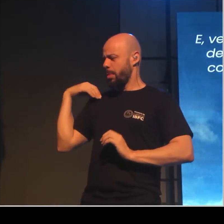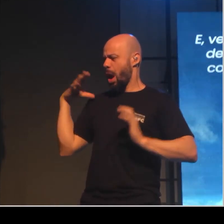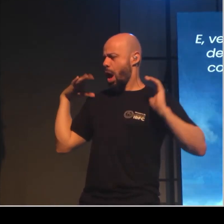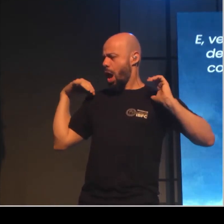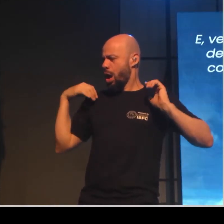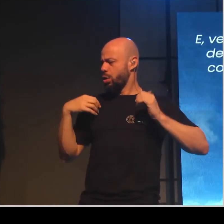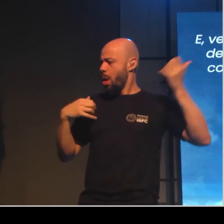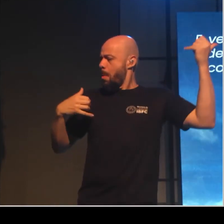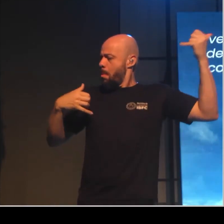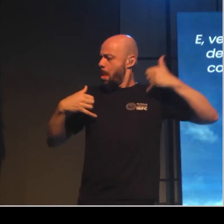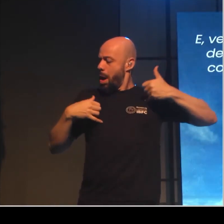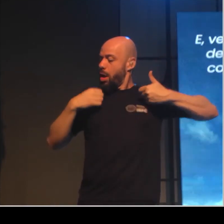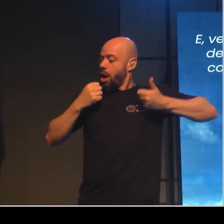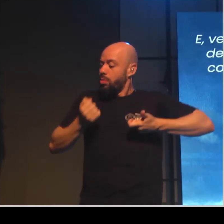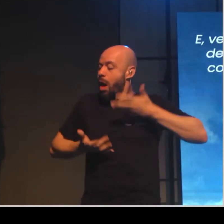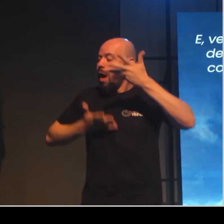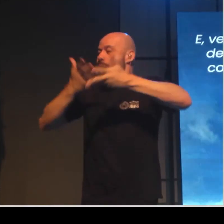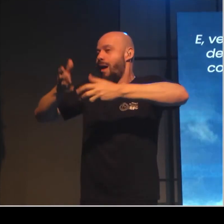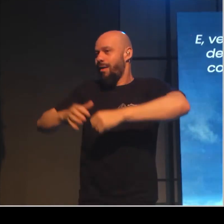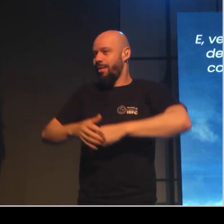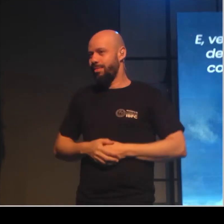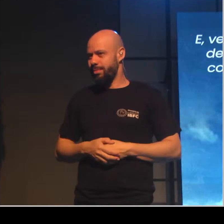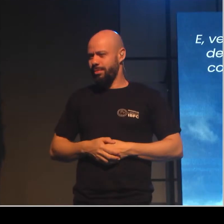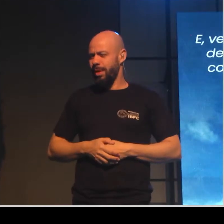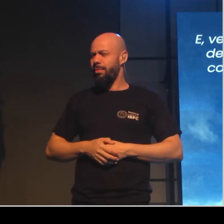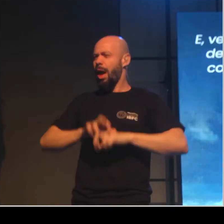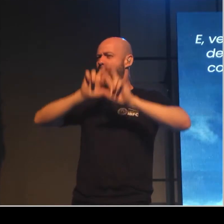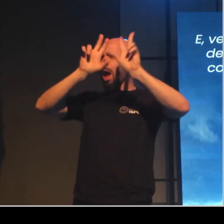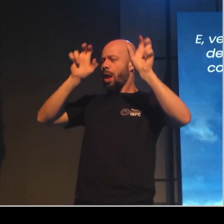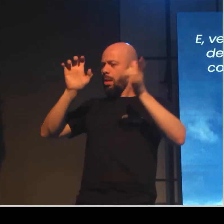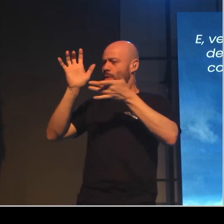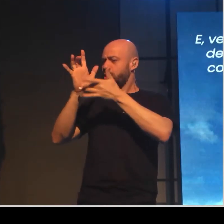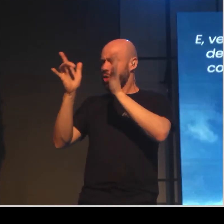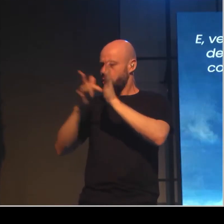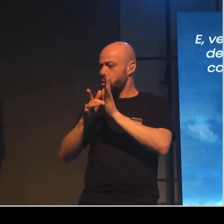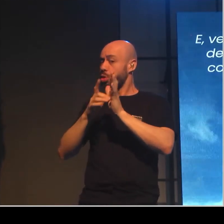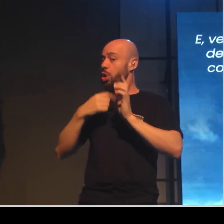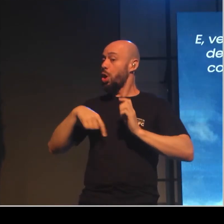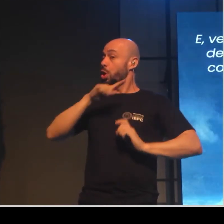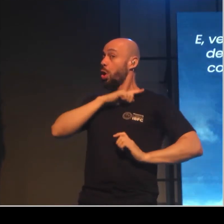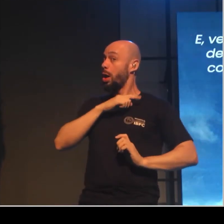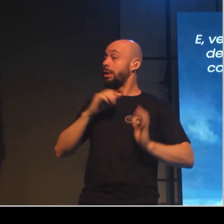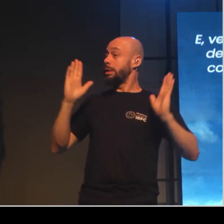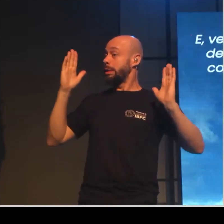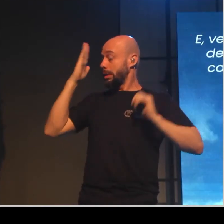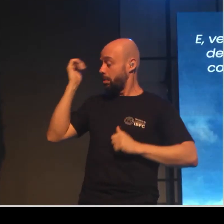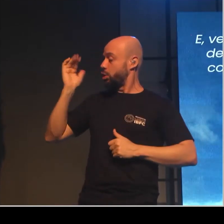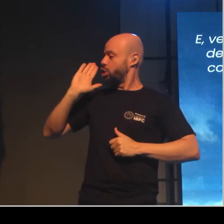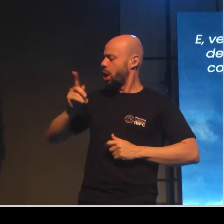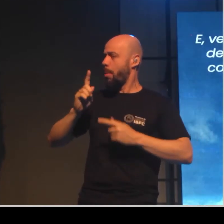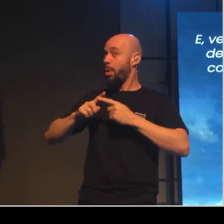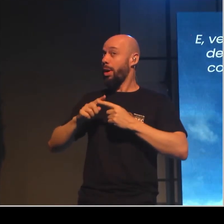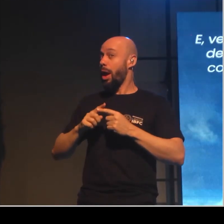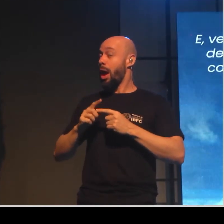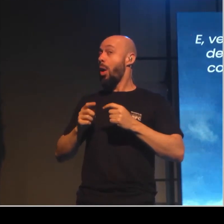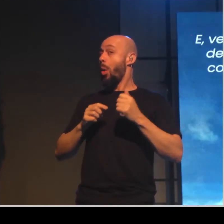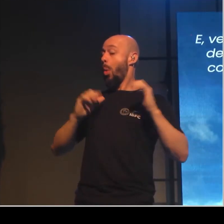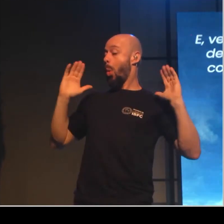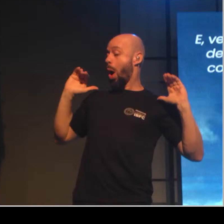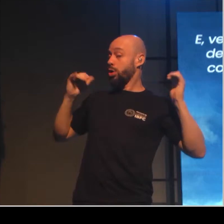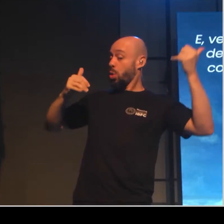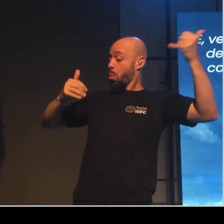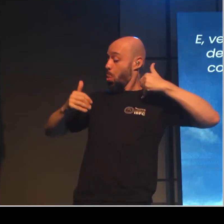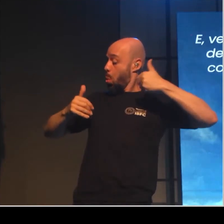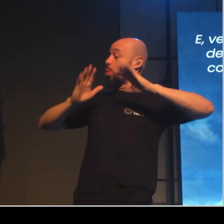a respeito desse menino. E todos os que ouviram se admiraram das coisas referidas